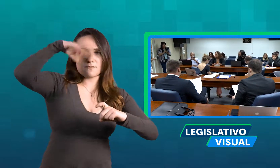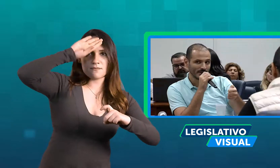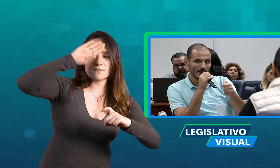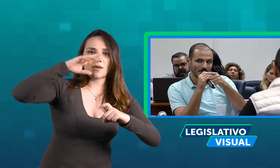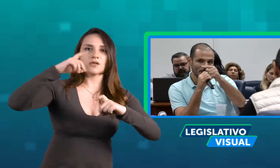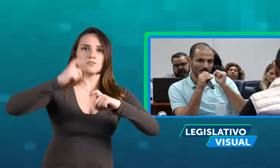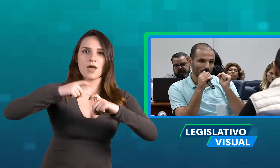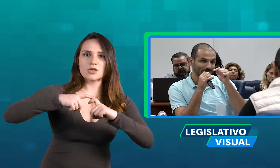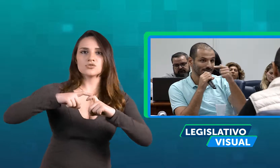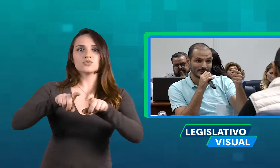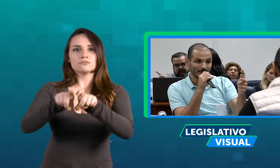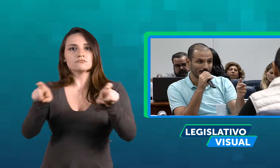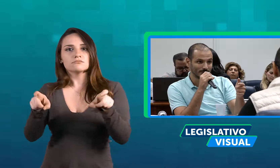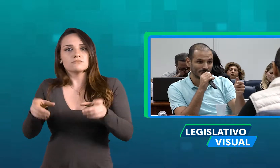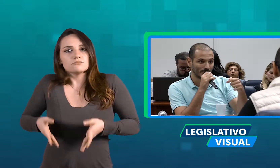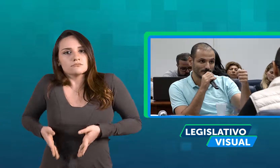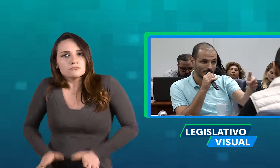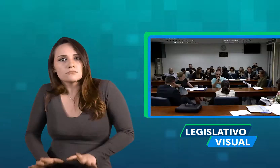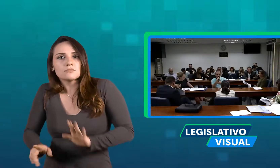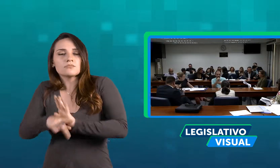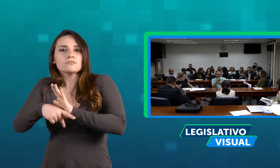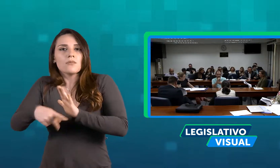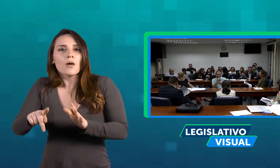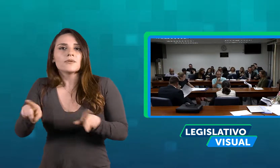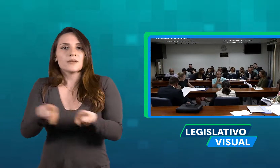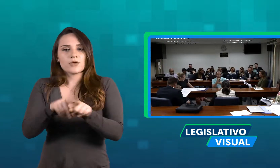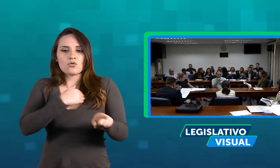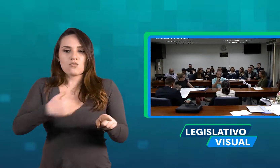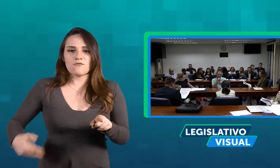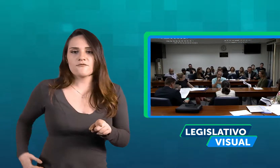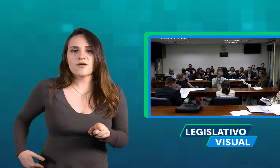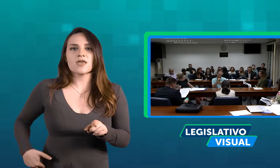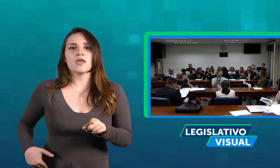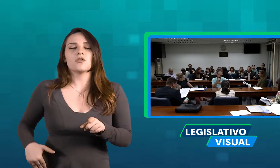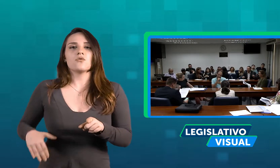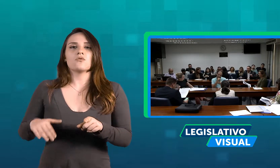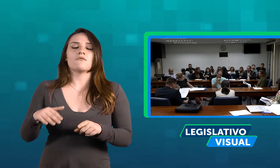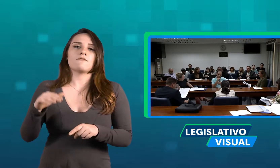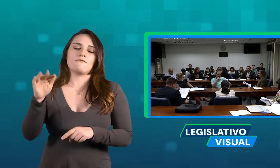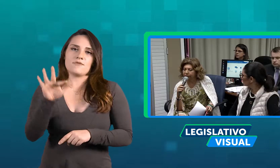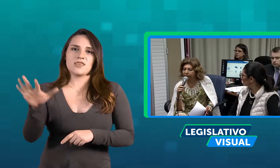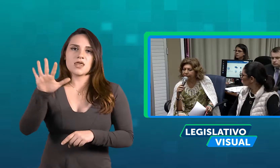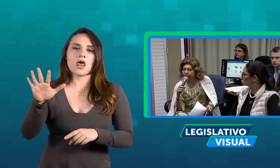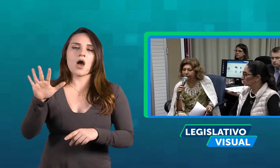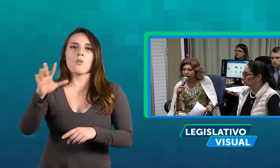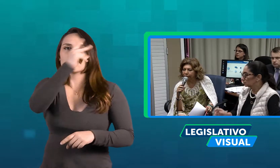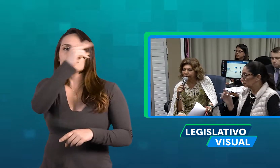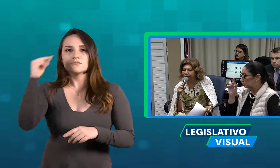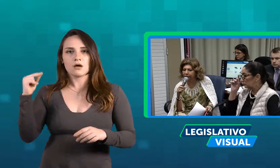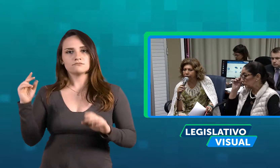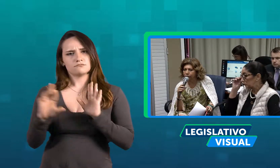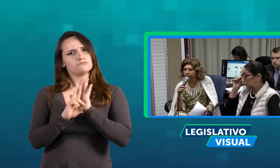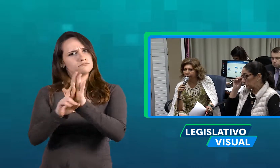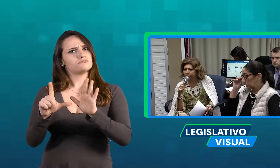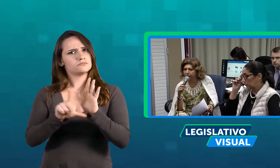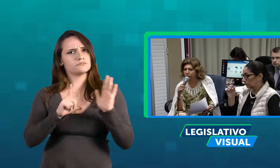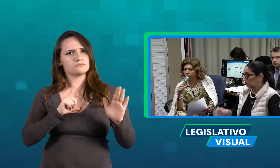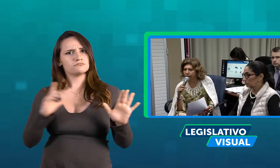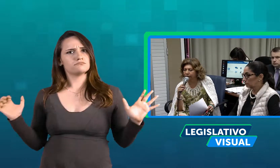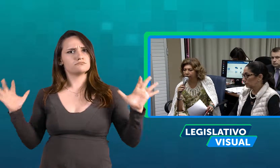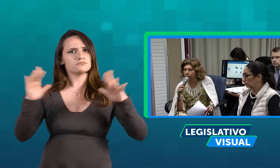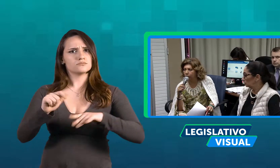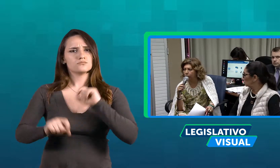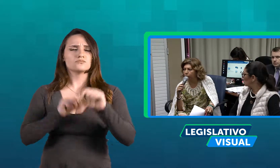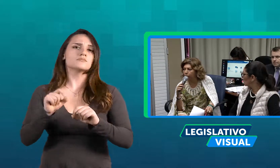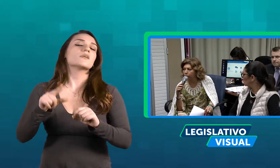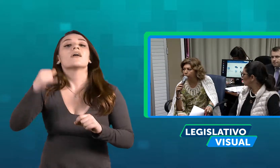medicina, médicos, ginecologistas e obstetras, além dos governos federal e municipal. A lei em vigor trata de medidas